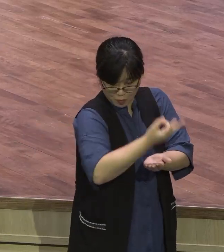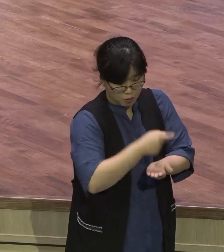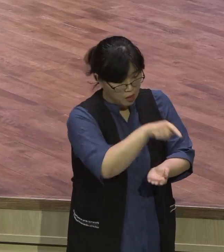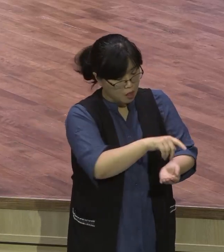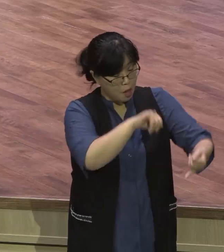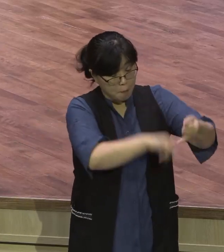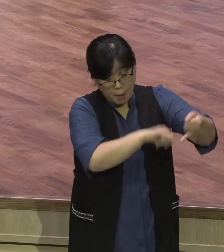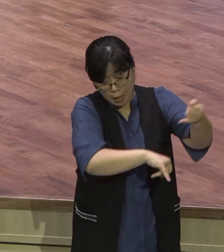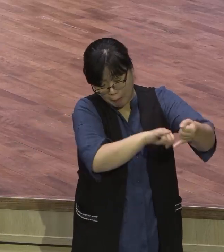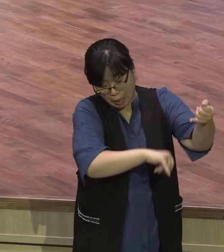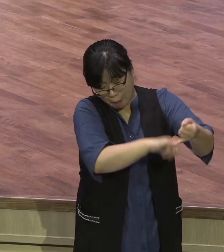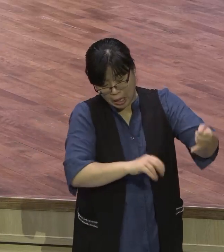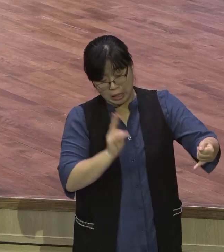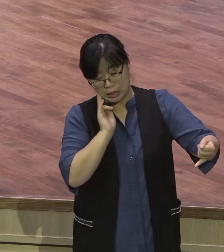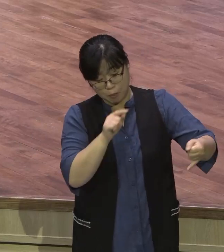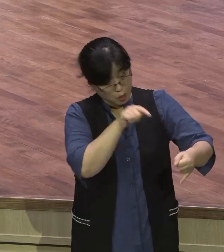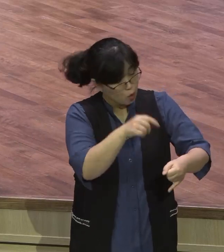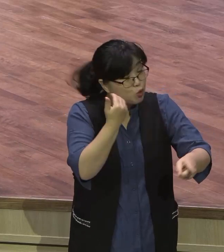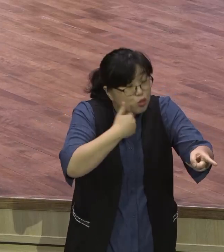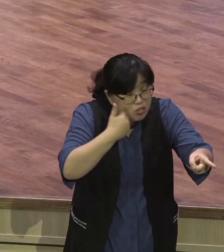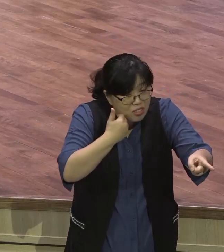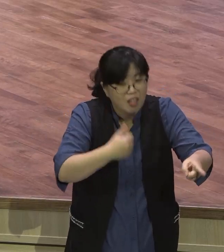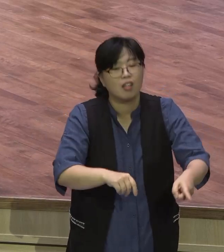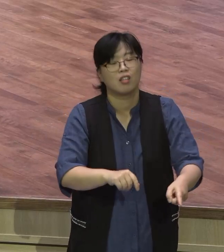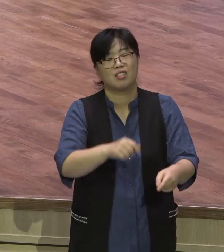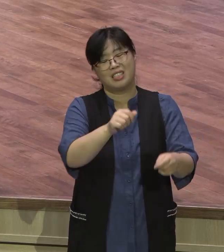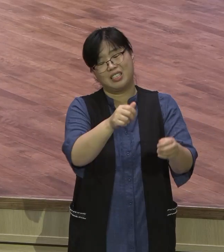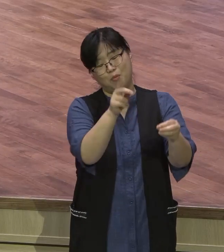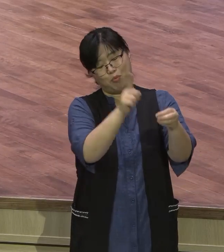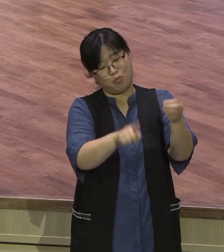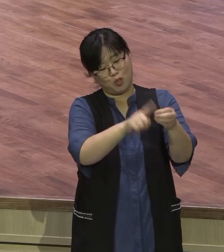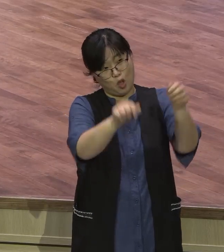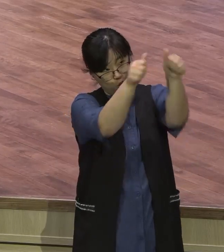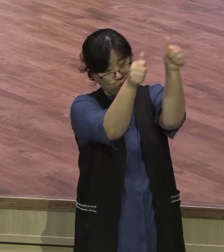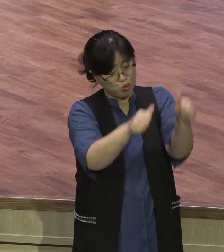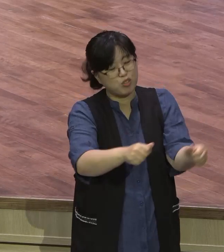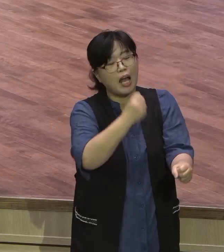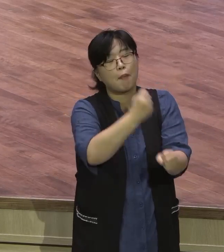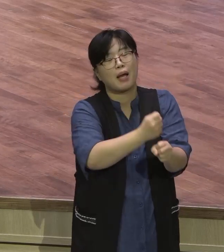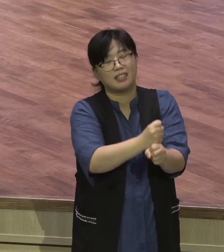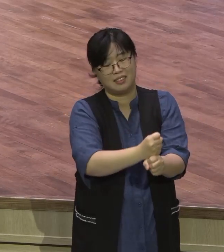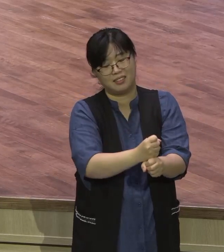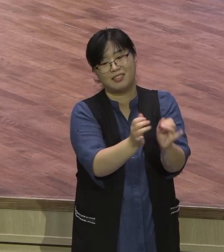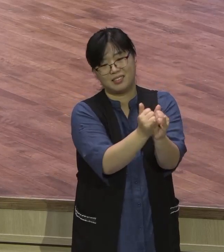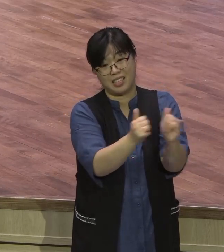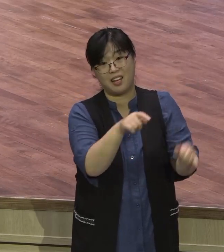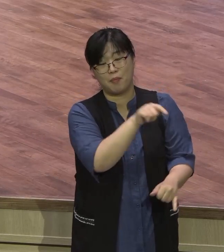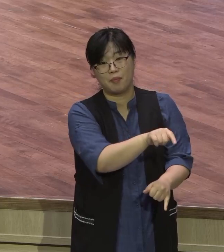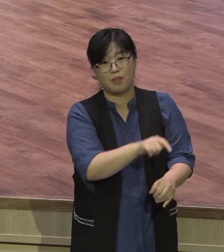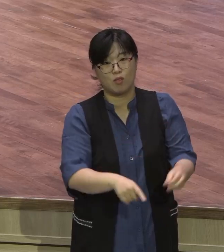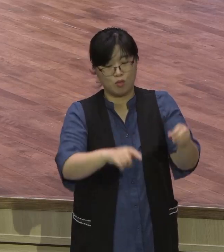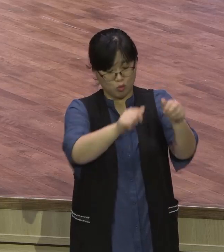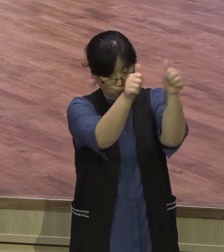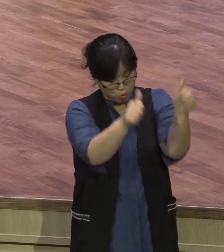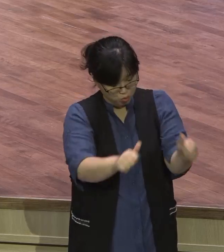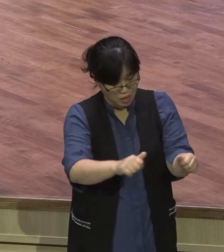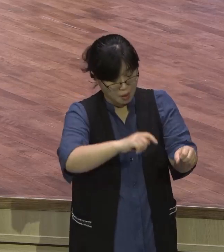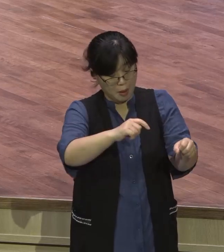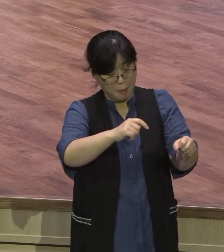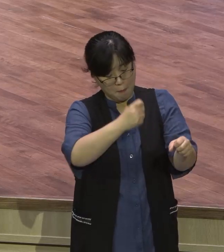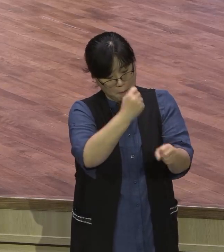제가 이렇게 보면서 제일 가난해 먹을 것이 없어. 신문값을 못 내 신문값을 못 내 내가 그때 캐슈아에서 아니